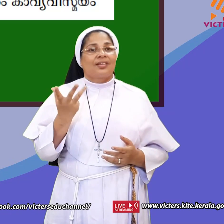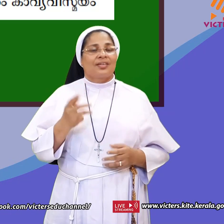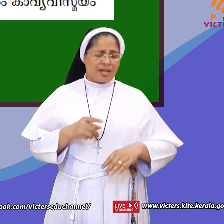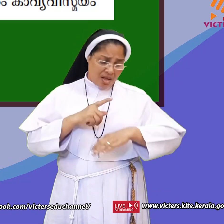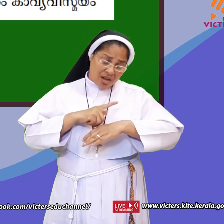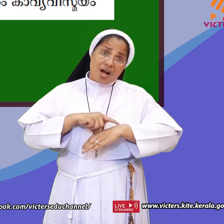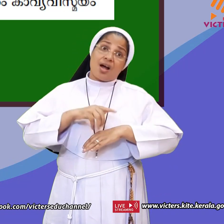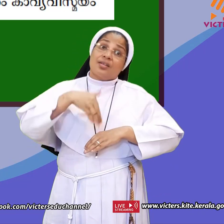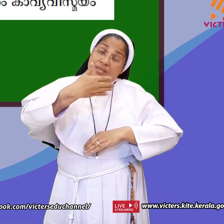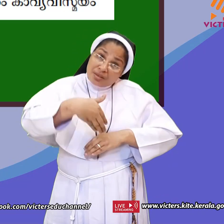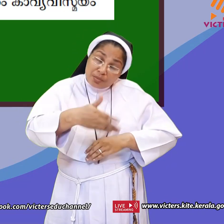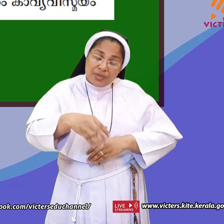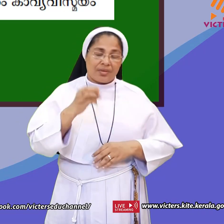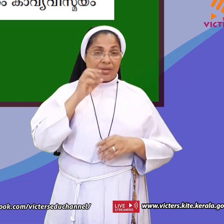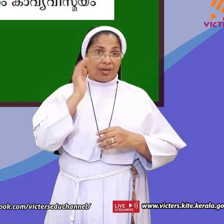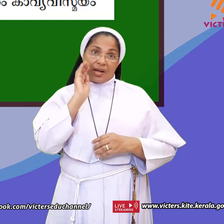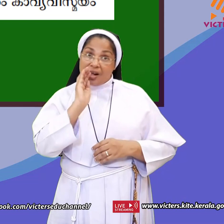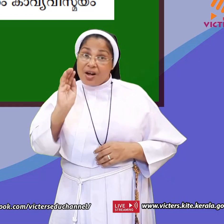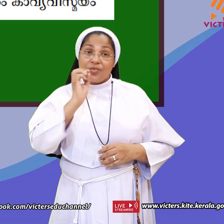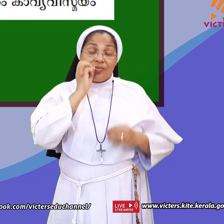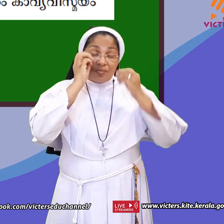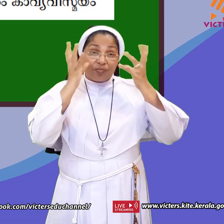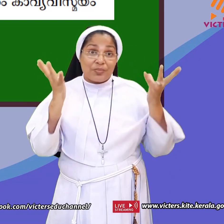കാലാതീതം കാവ്യവിസ്മയത്തിലെ